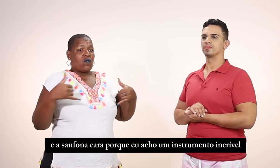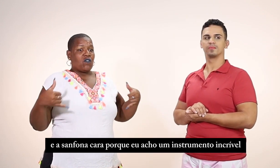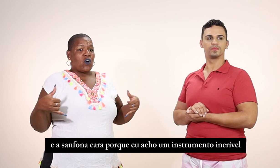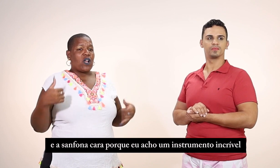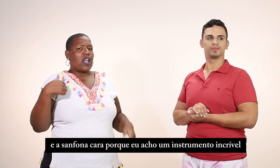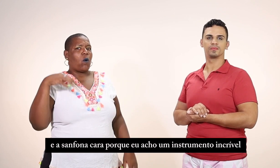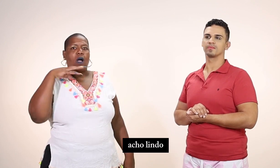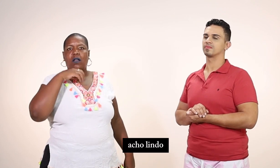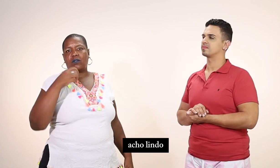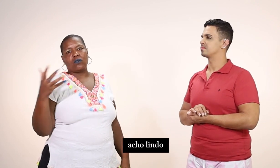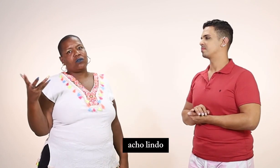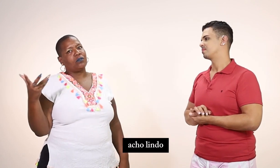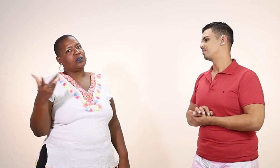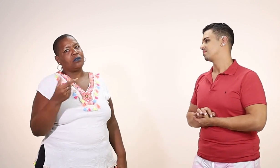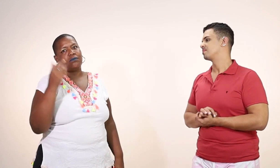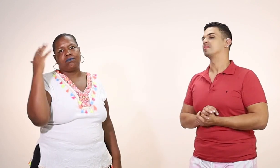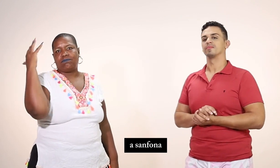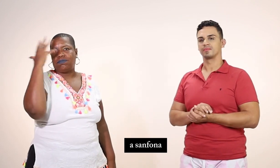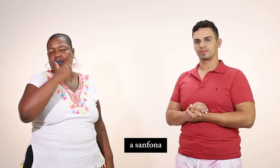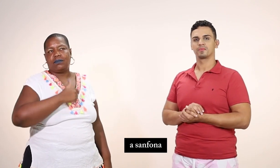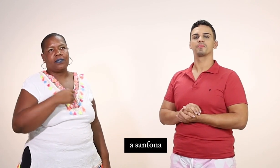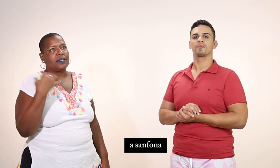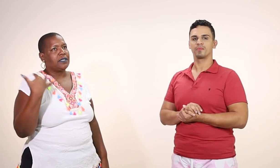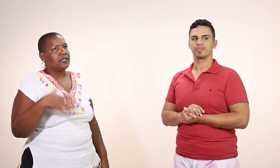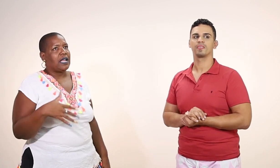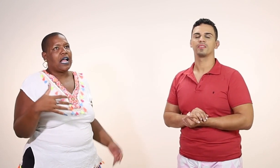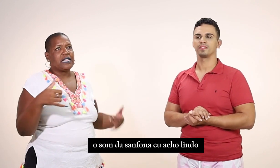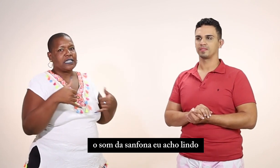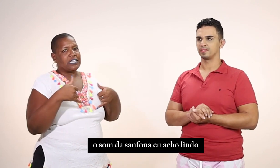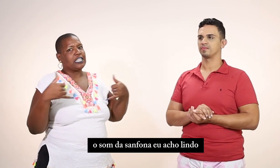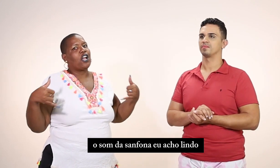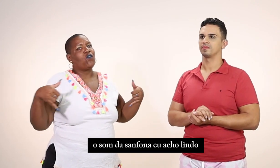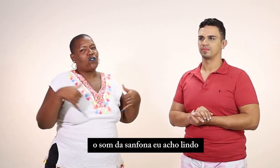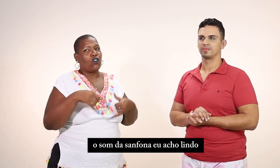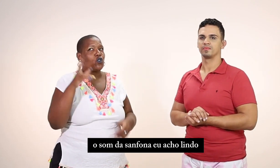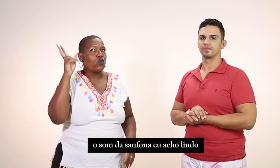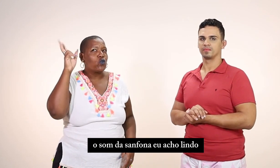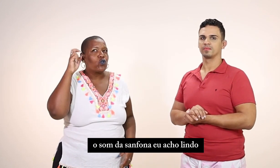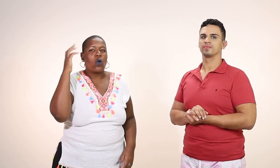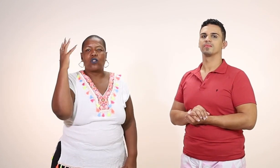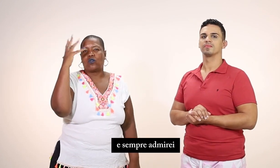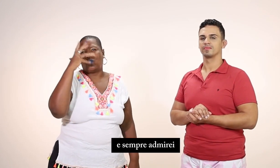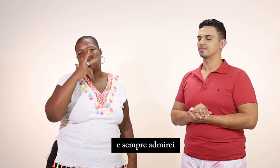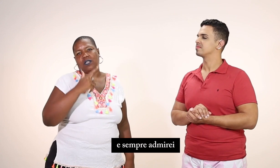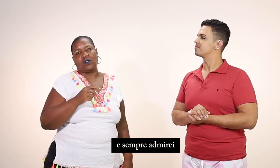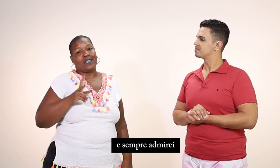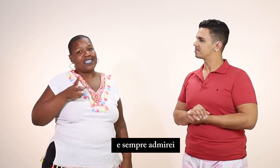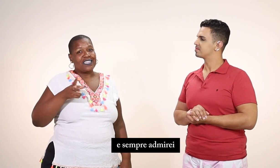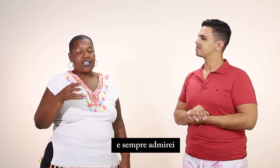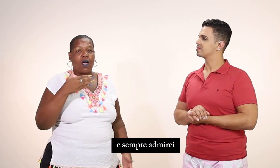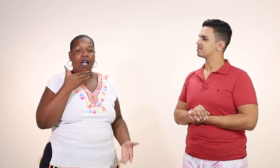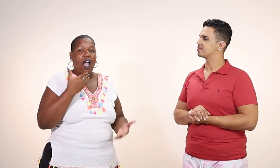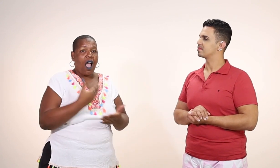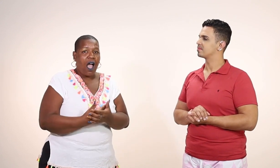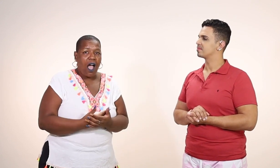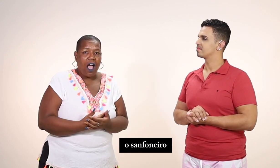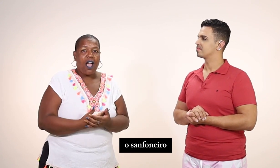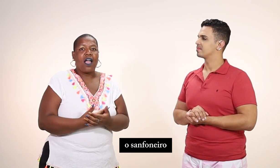instrumento incrível, eu acho lindo a sanfona, o som da sanfona, eu acho lindo. E sempre admirei o